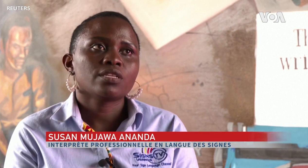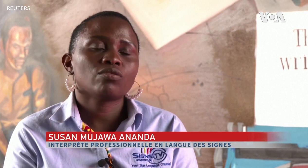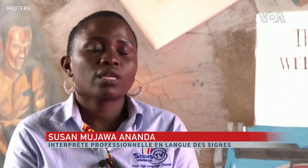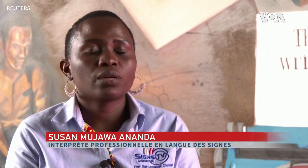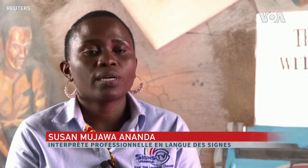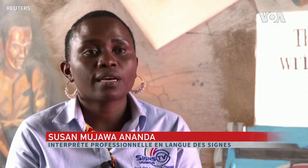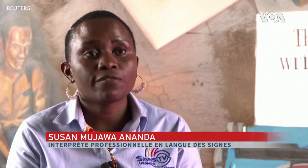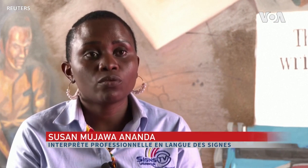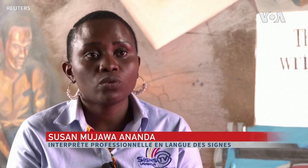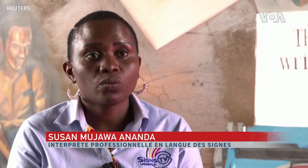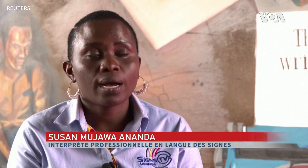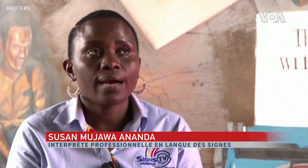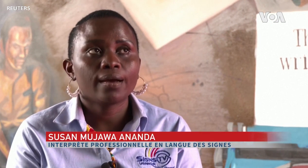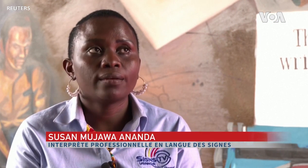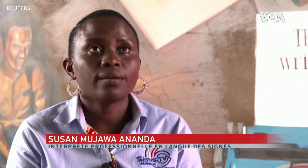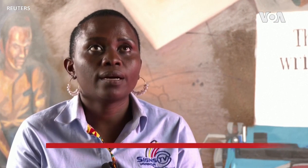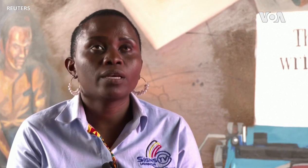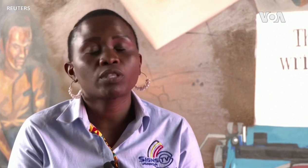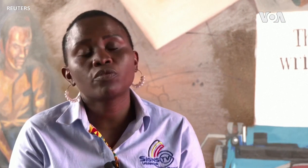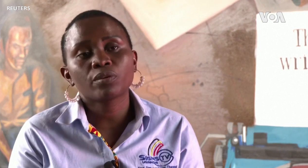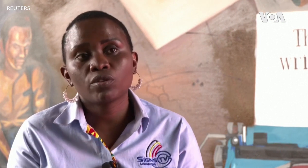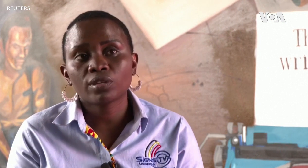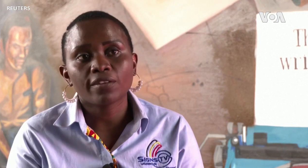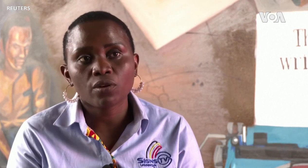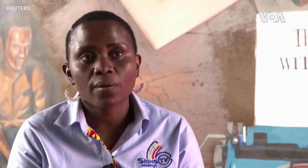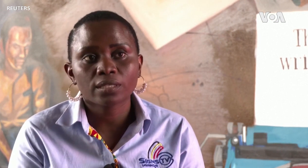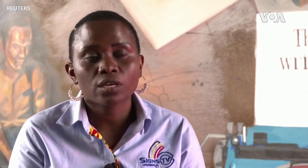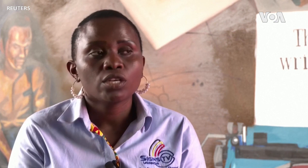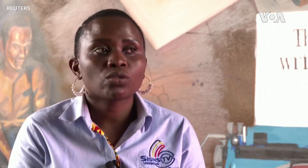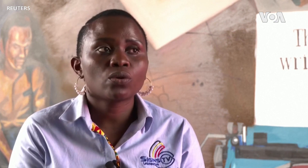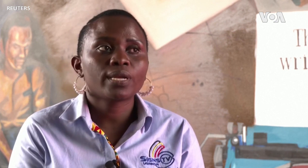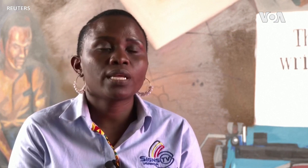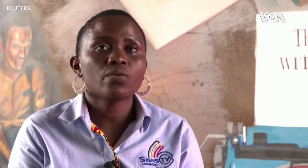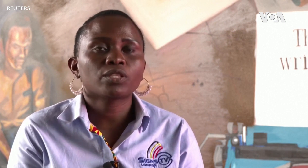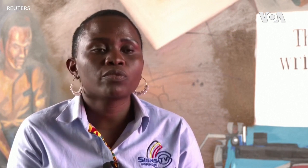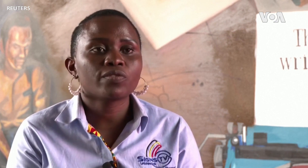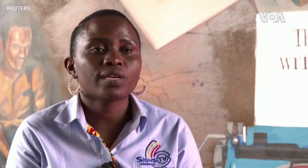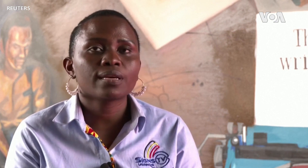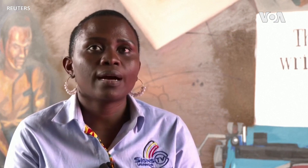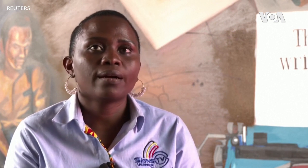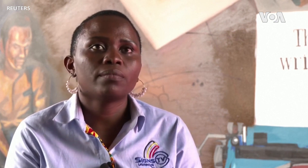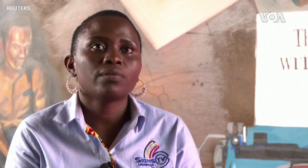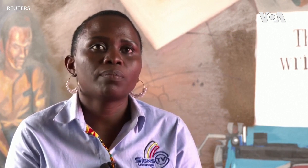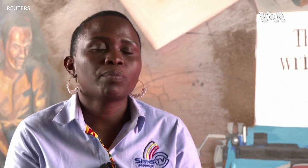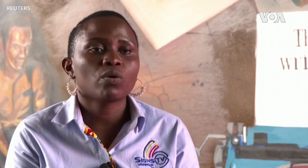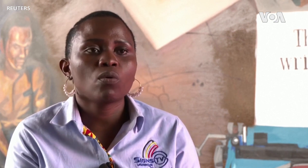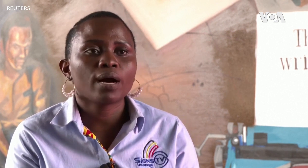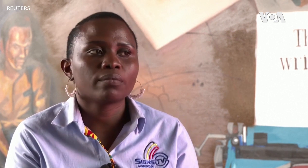Il ignorait qu'il y avait un couvre-feu et se déplaçait pendant les heures de couvre-feu. Alors quand l'agent de sécurité contrôlait les gens en déplacement, il a